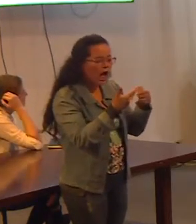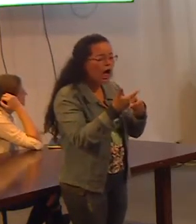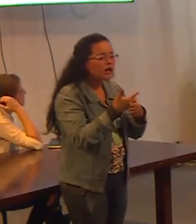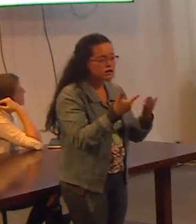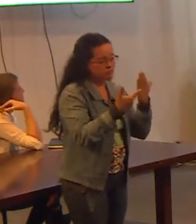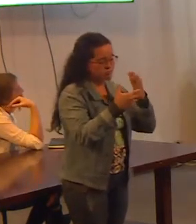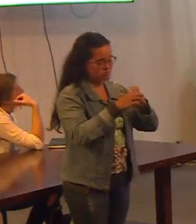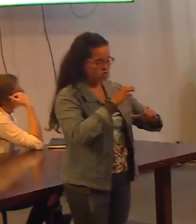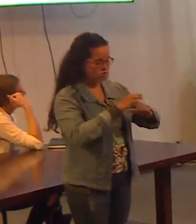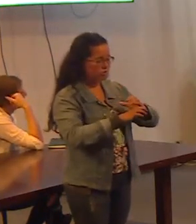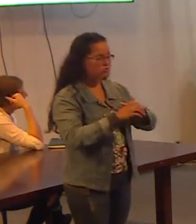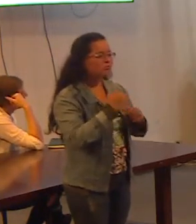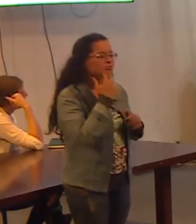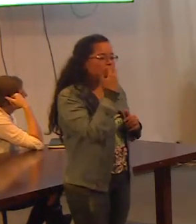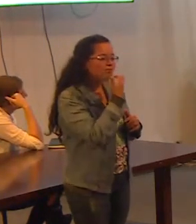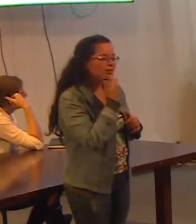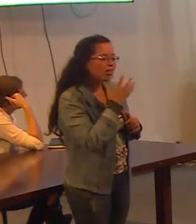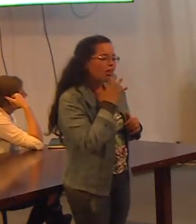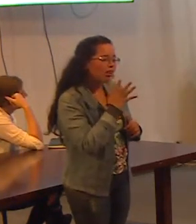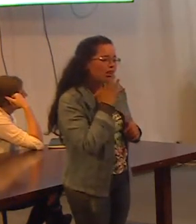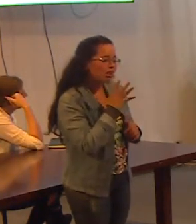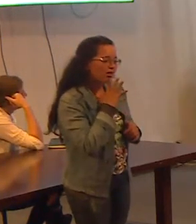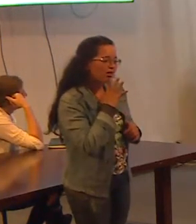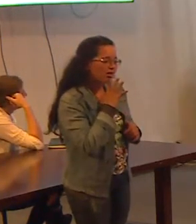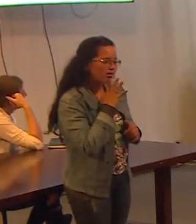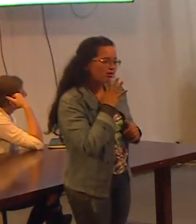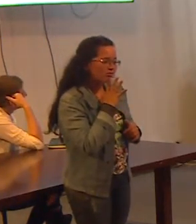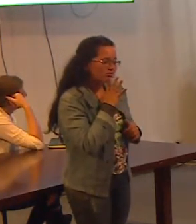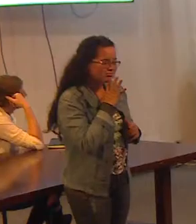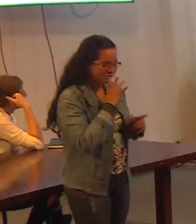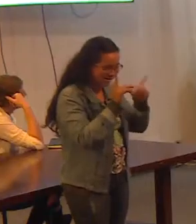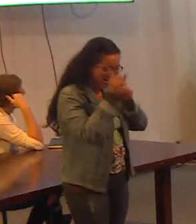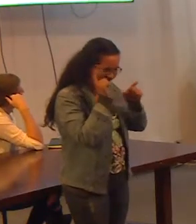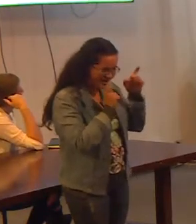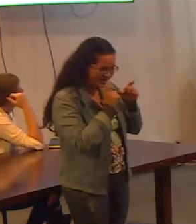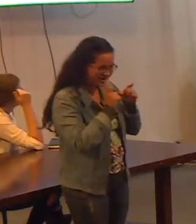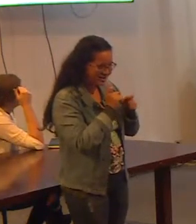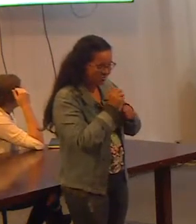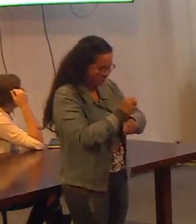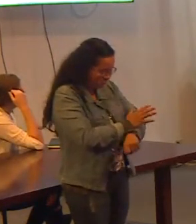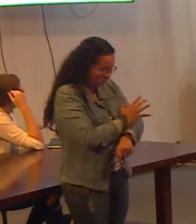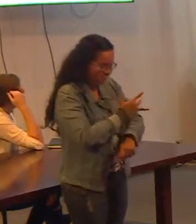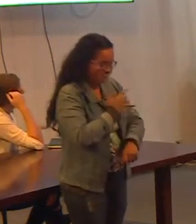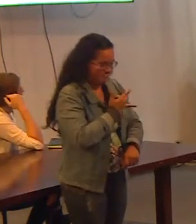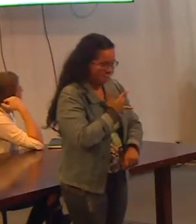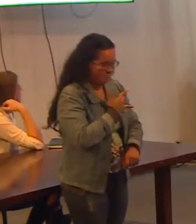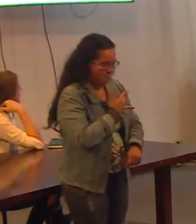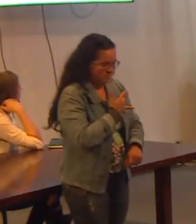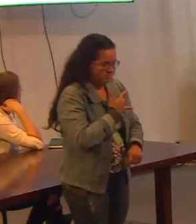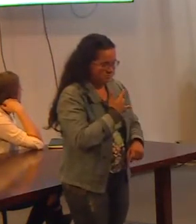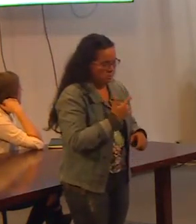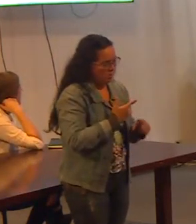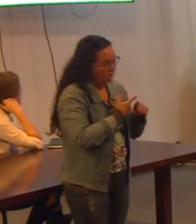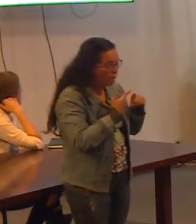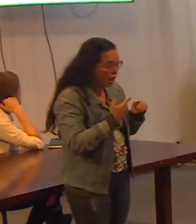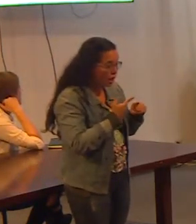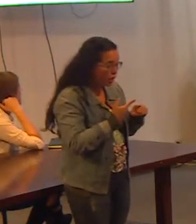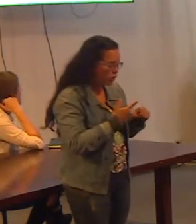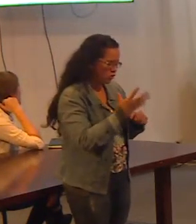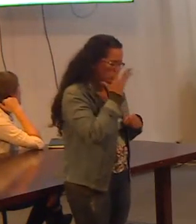comunicar de manera verbal o no verbal emociones y sentimientos, pero a través de las mismas intervenciones, de